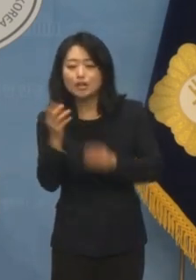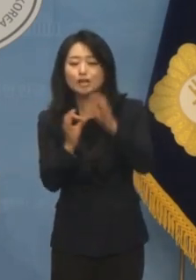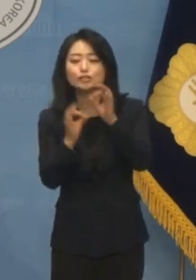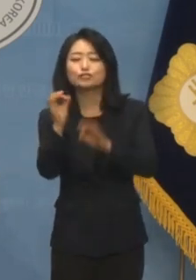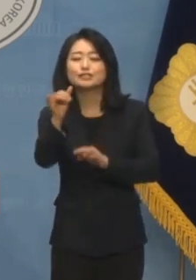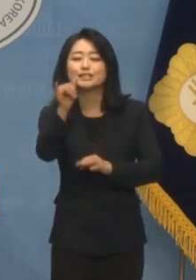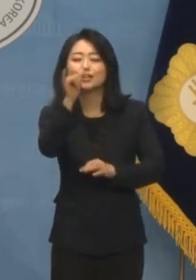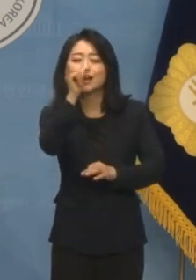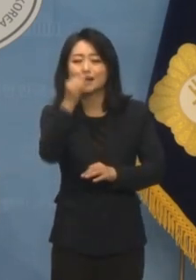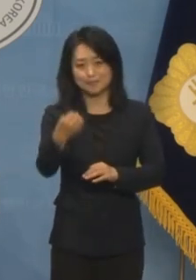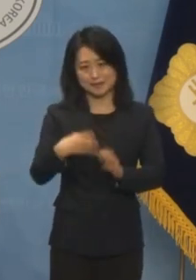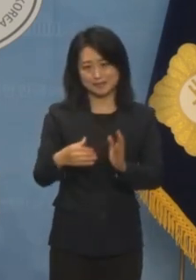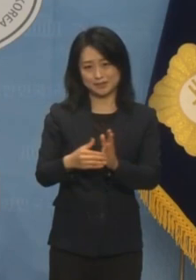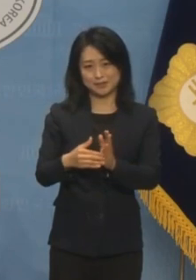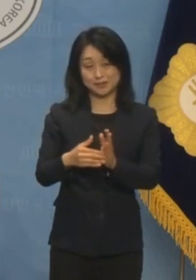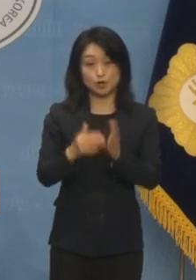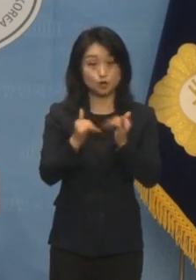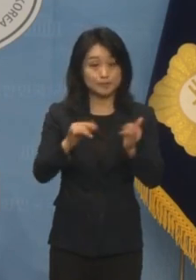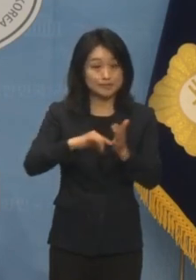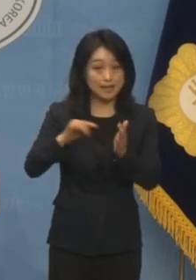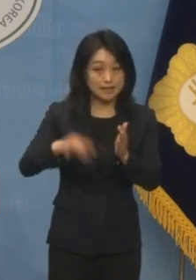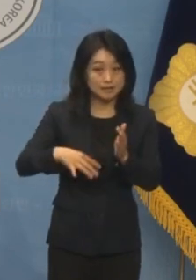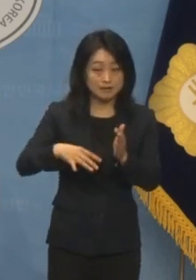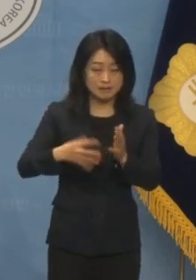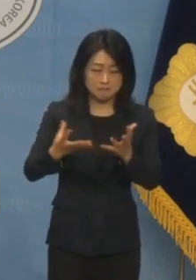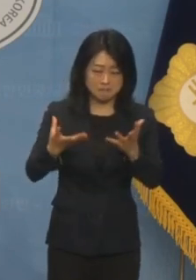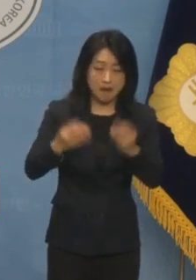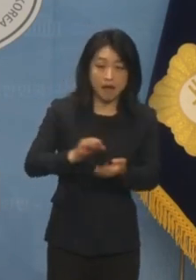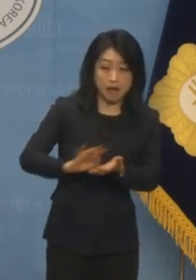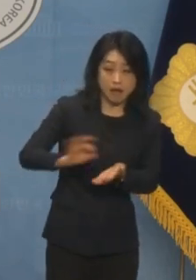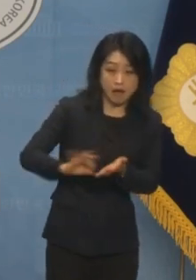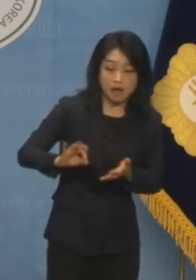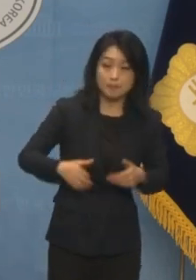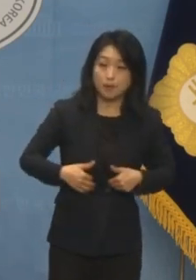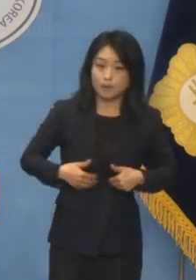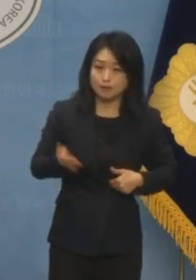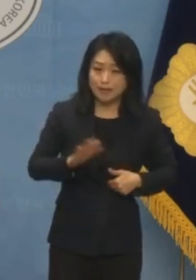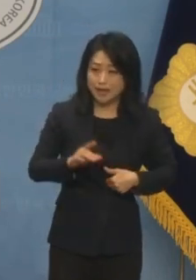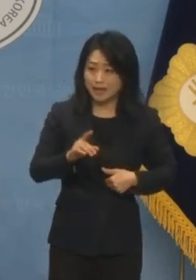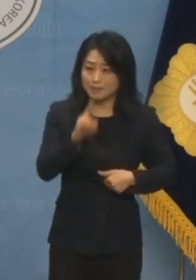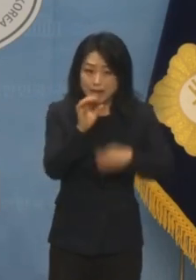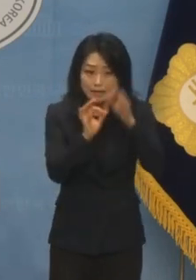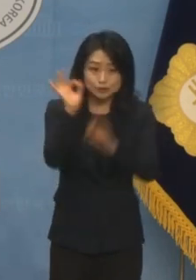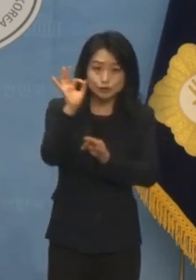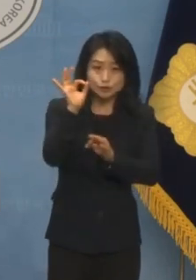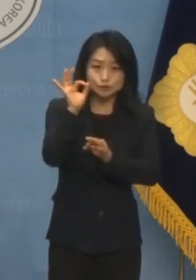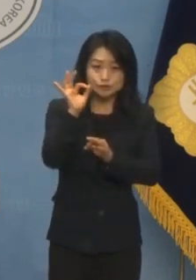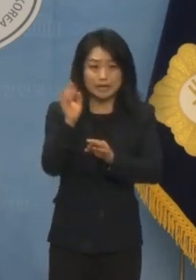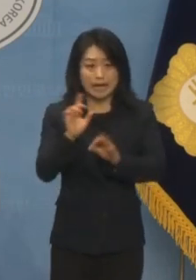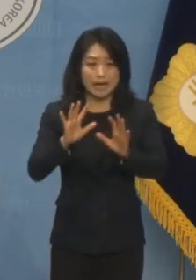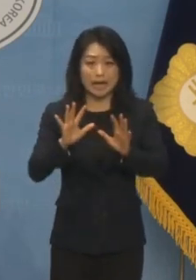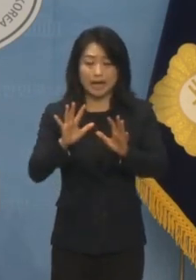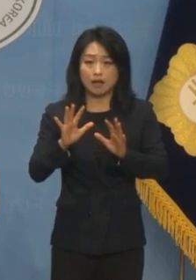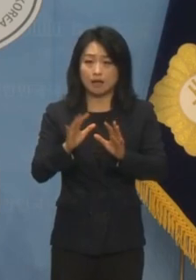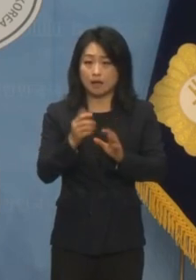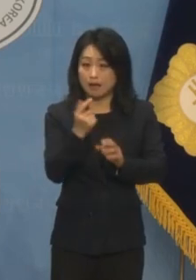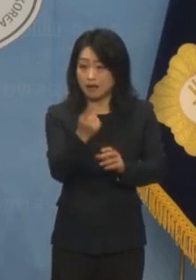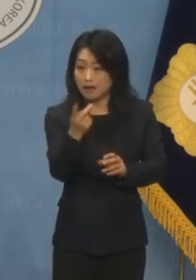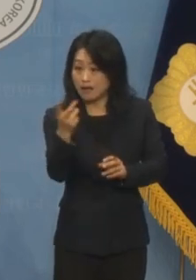둘러댔습니다. 국민 열세가 수천억 들어갈 사업에 착오와 실수와 오류가 끊이지